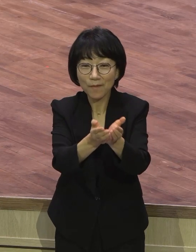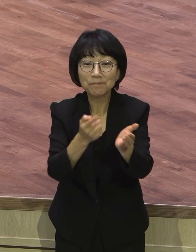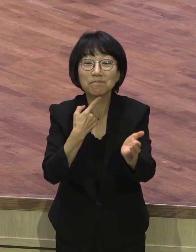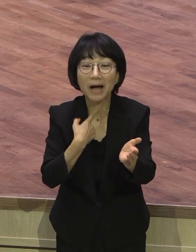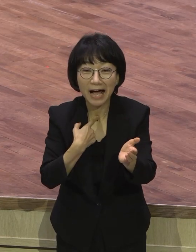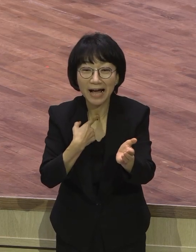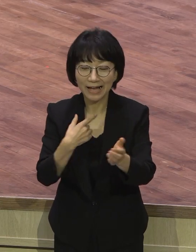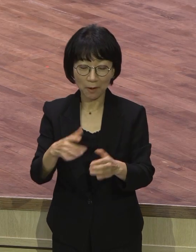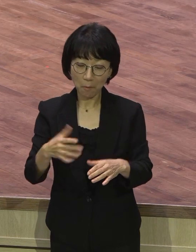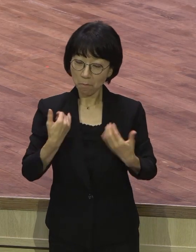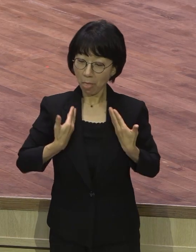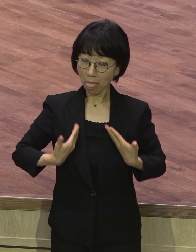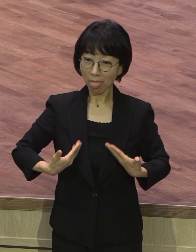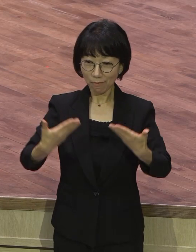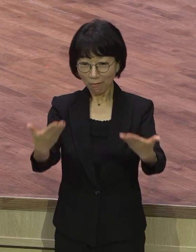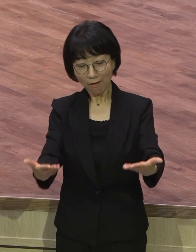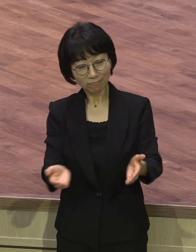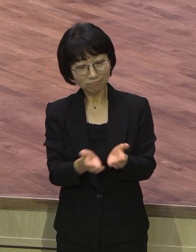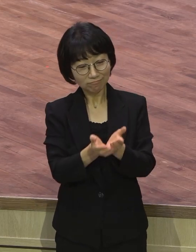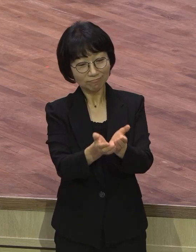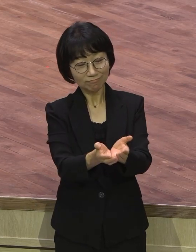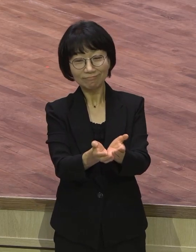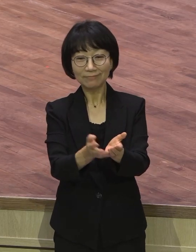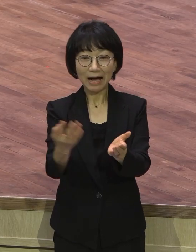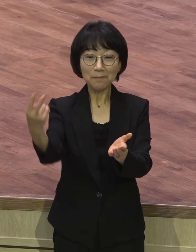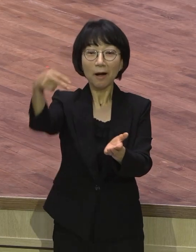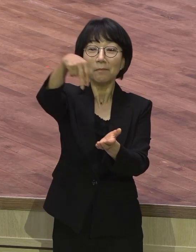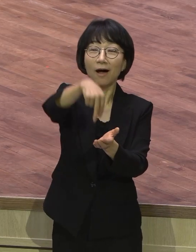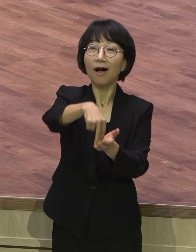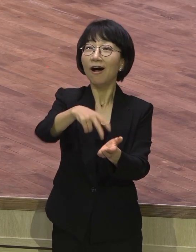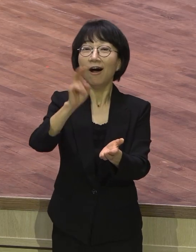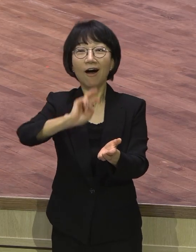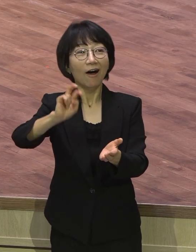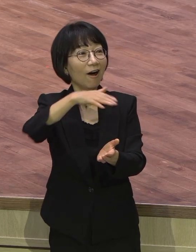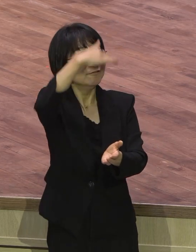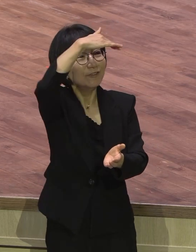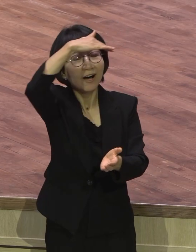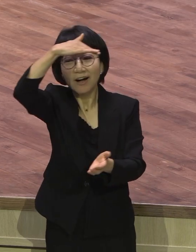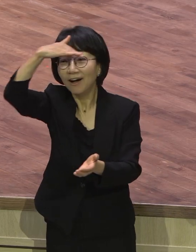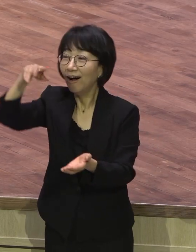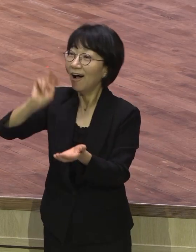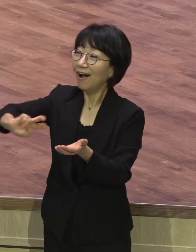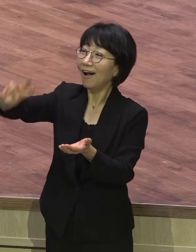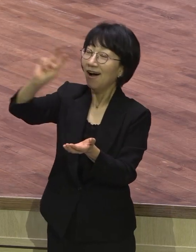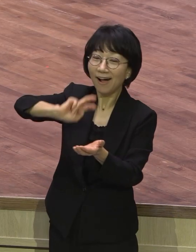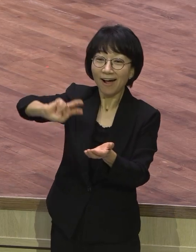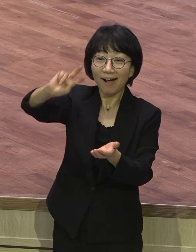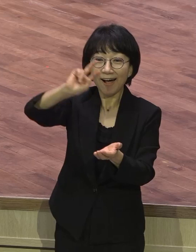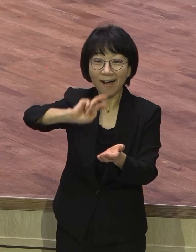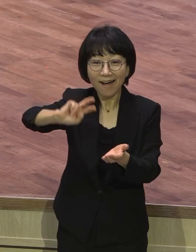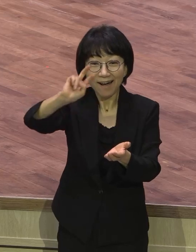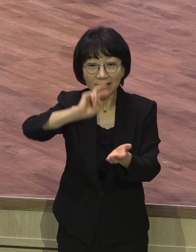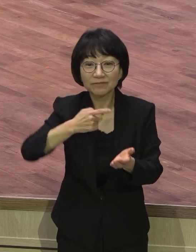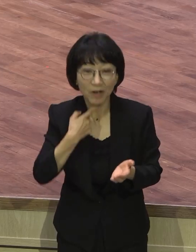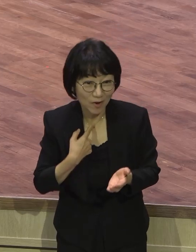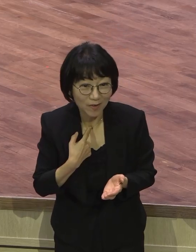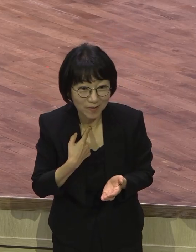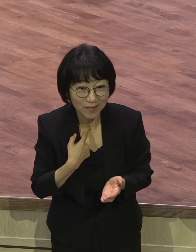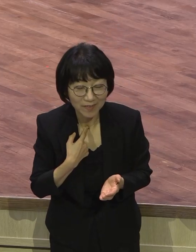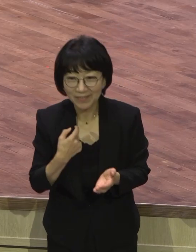잔잔하게 나와가지고 가판에 나와가지고 같이 찬양하면서 같이 간 분들하고 찬양하면서